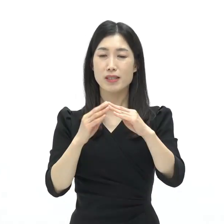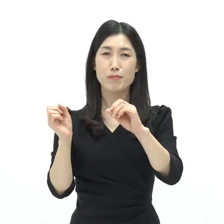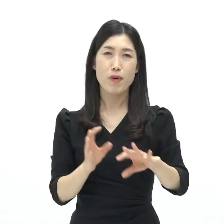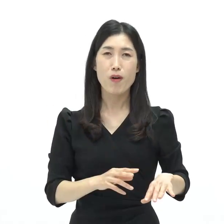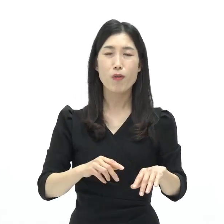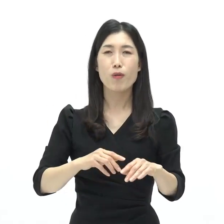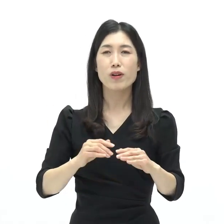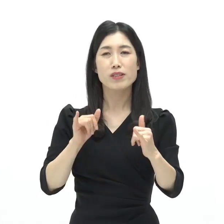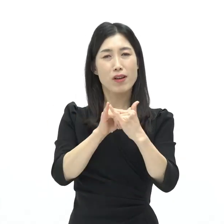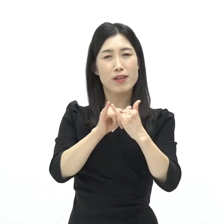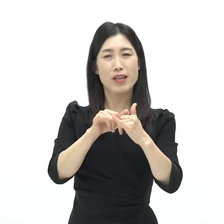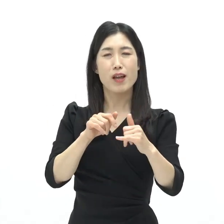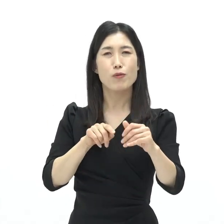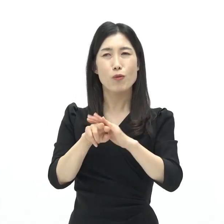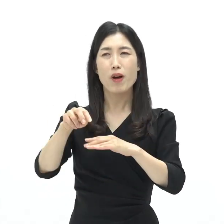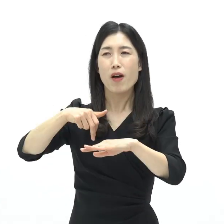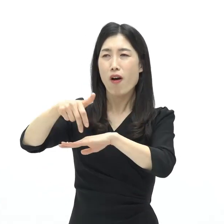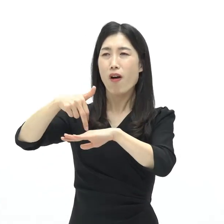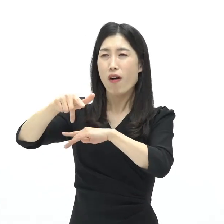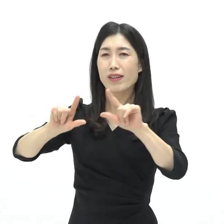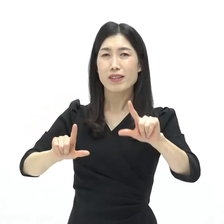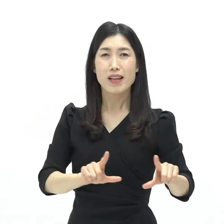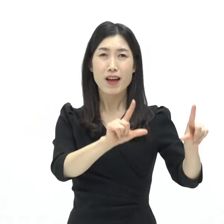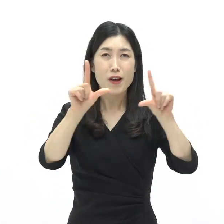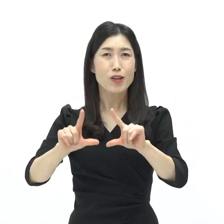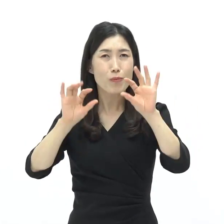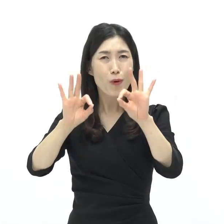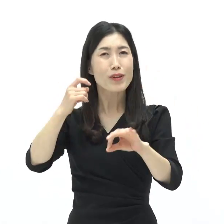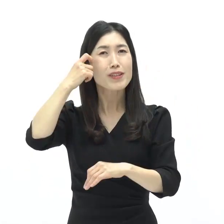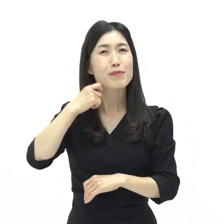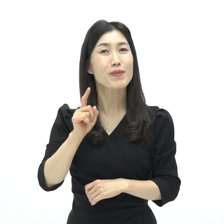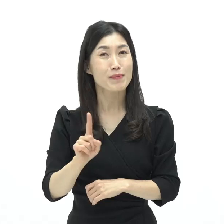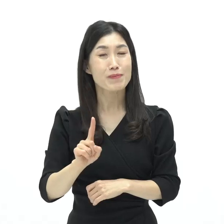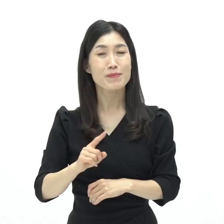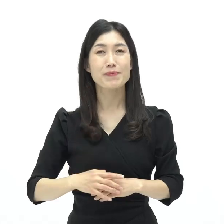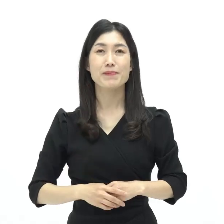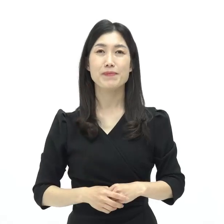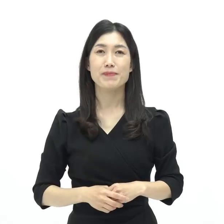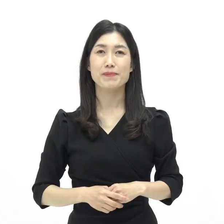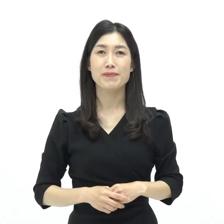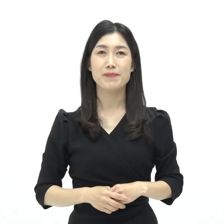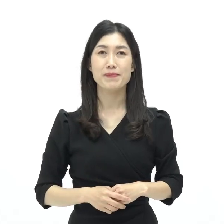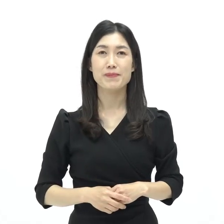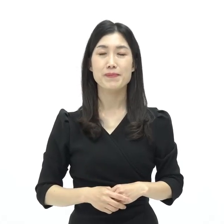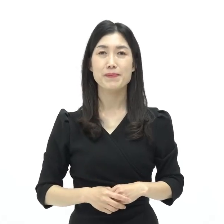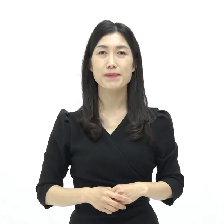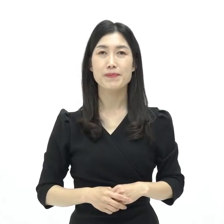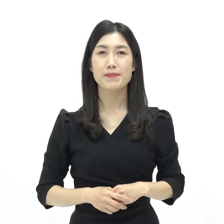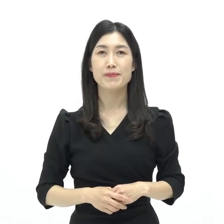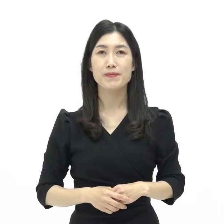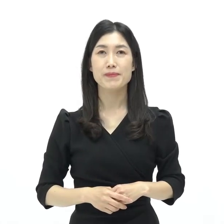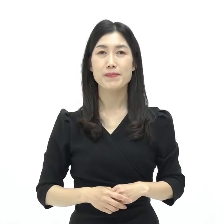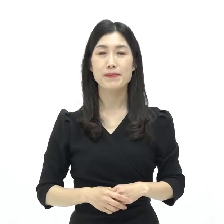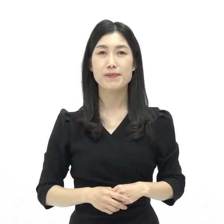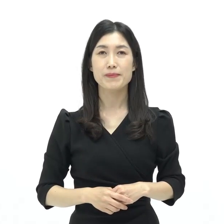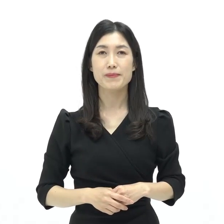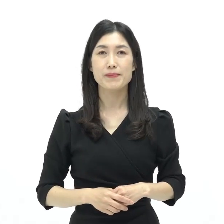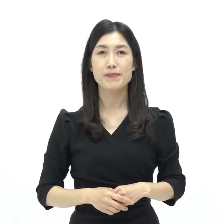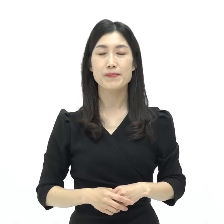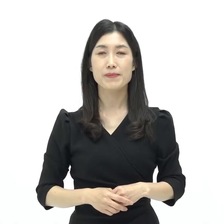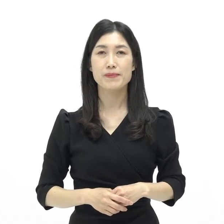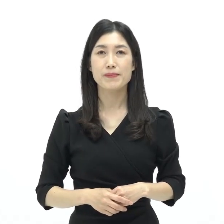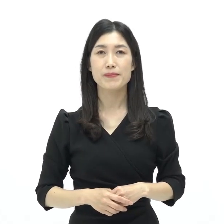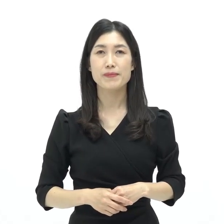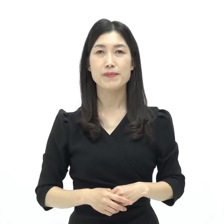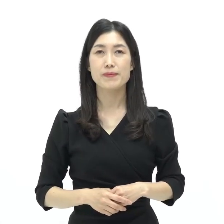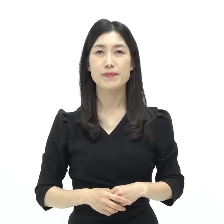피난민의 생활을 직접 지켜보니 어땠나요? 밥도 제대로 못 먹고 생활하는 게 너무 힘들어 보여요.